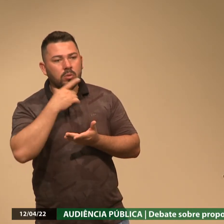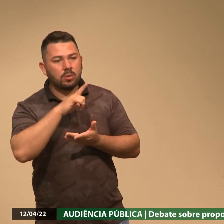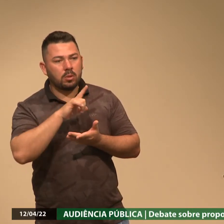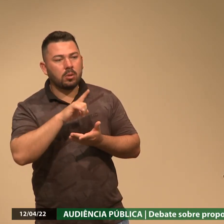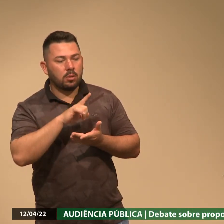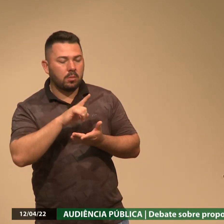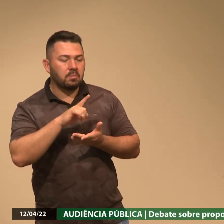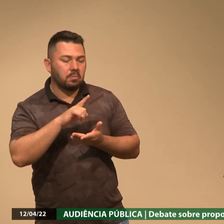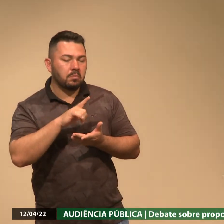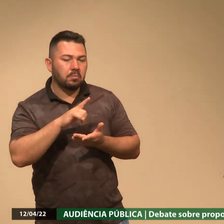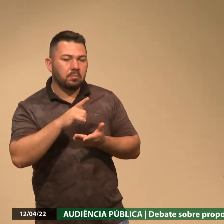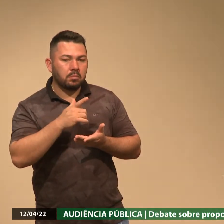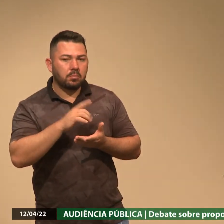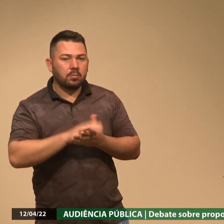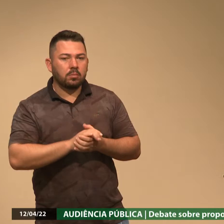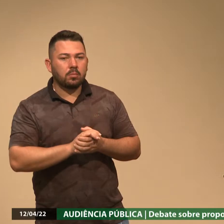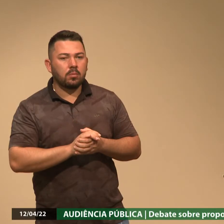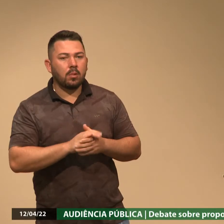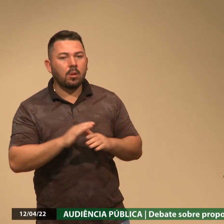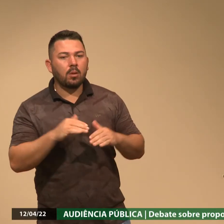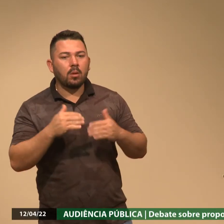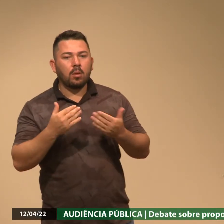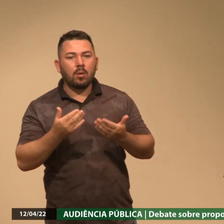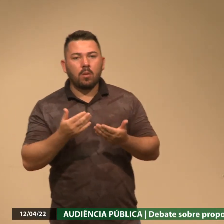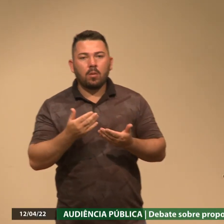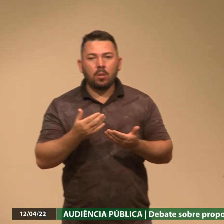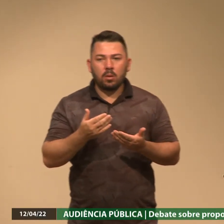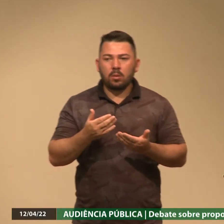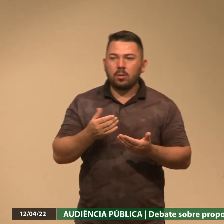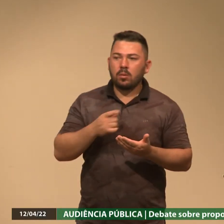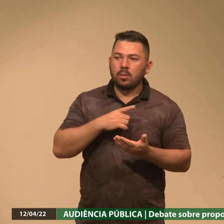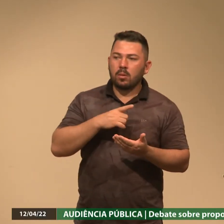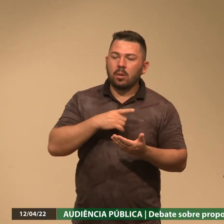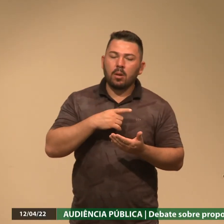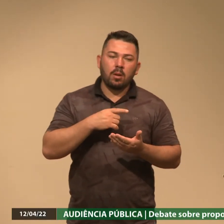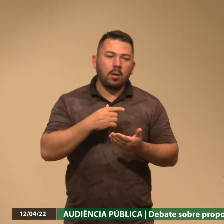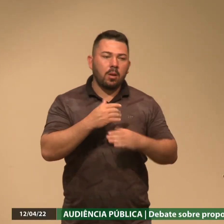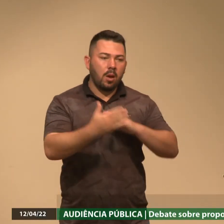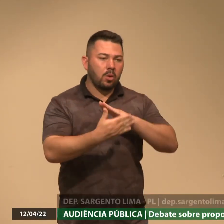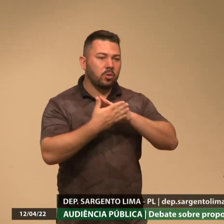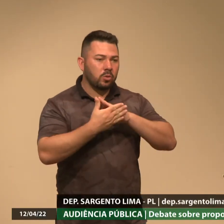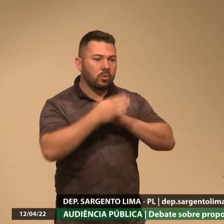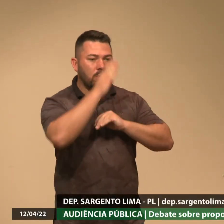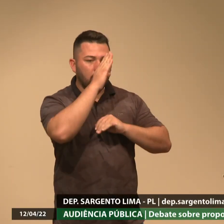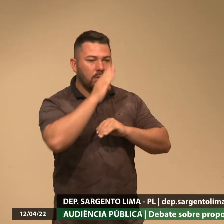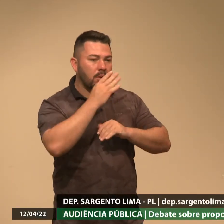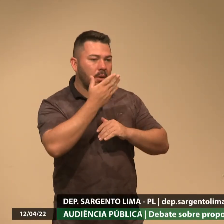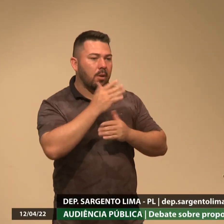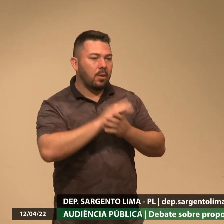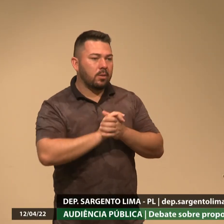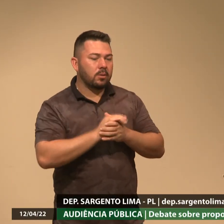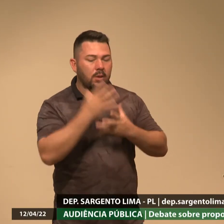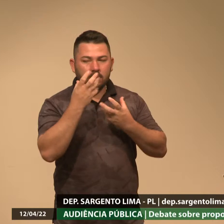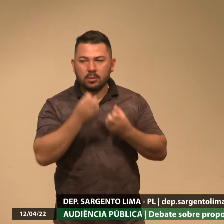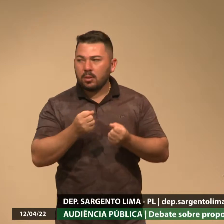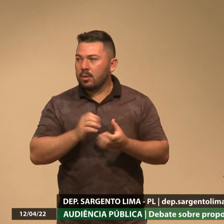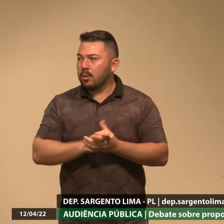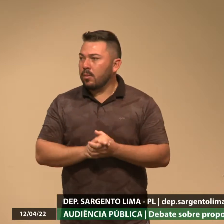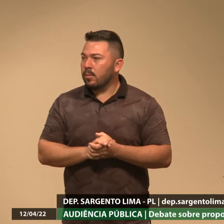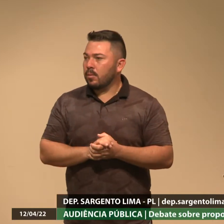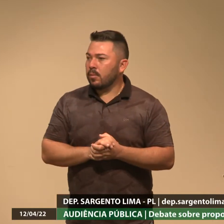ser trabalhar dentro desse dentro quando nós recebemos ajuda de graça a gente aceita tá Maria Fernanda ainda se encontra com